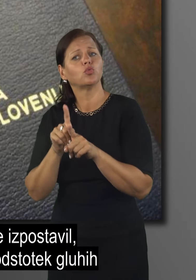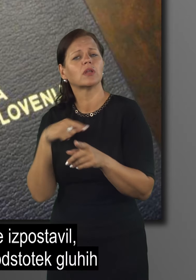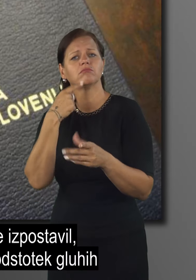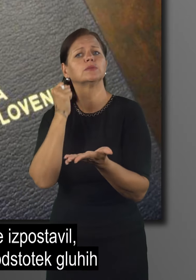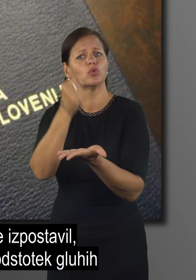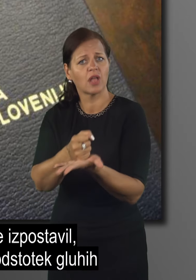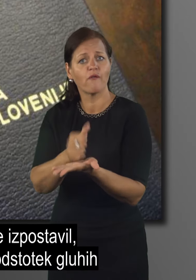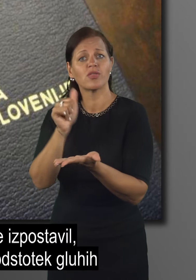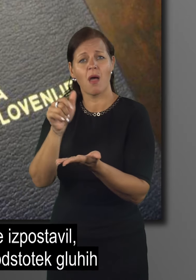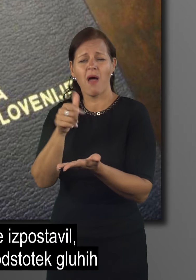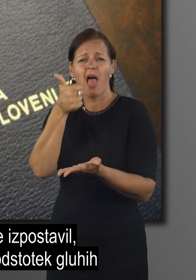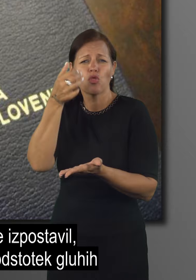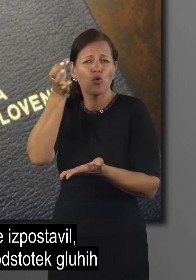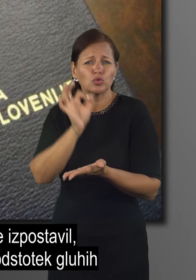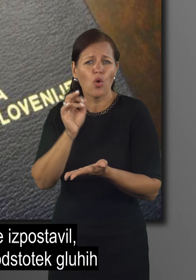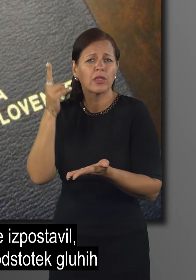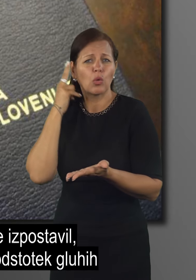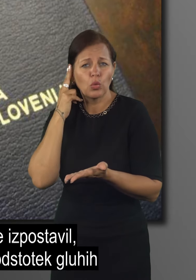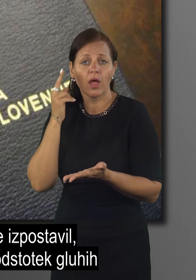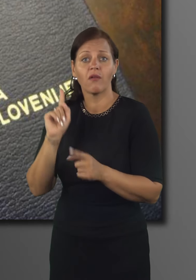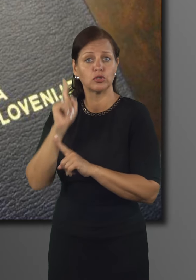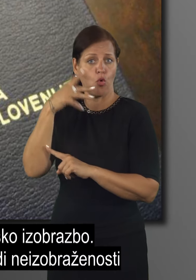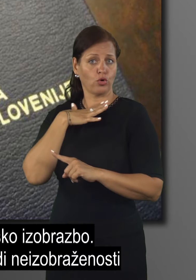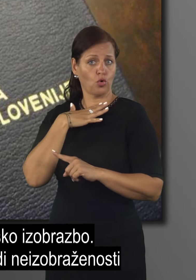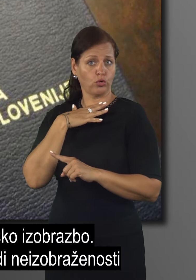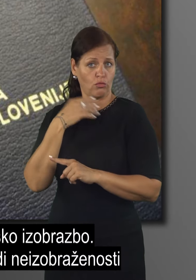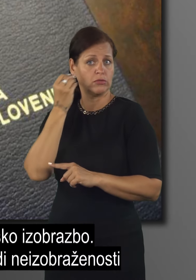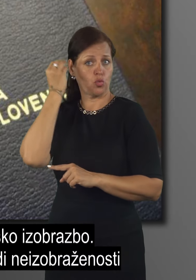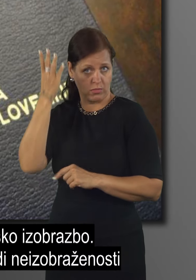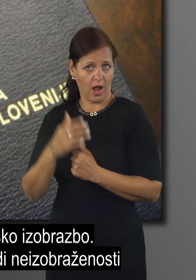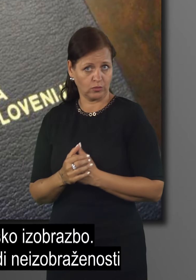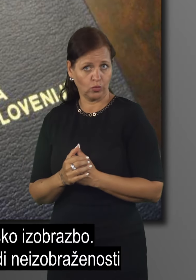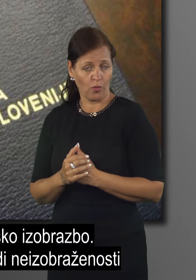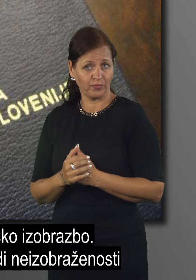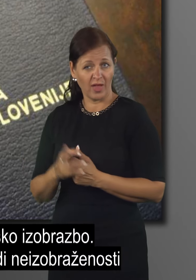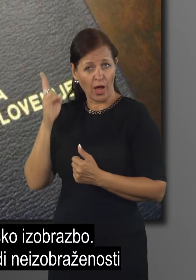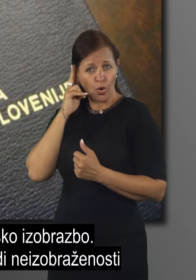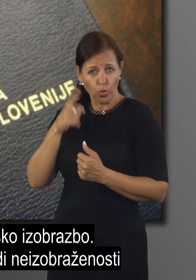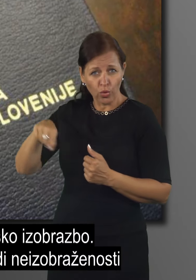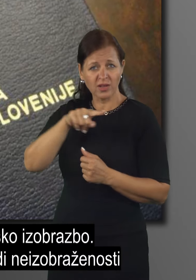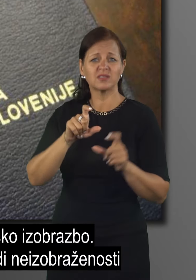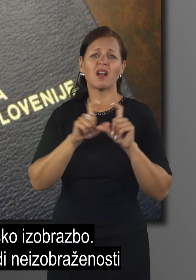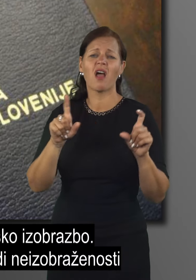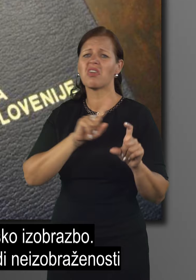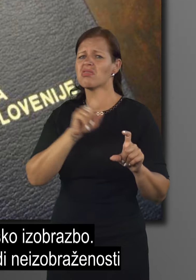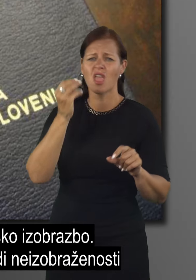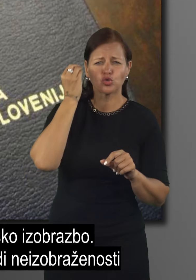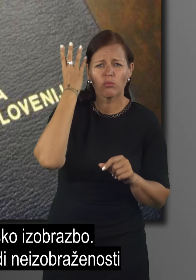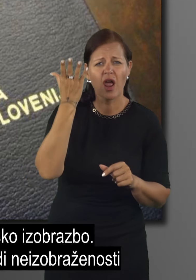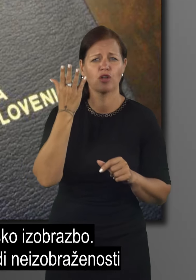Hkrati je izpostavil, da ima le odstotek gluhih visokošolsko izobrazbo. Gluhi so zaradi neizobraženosti zelo